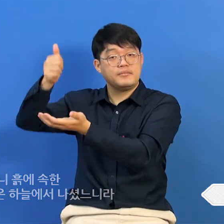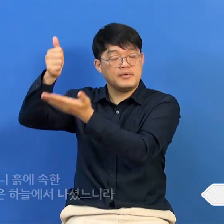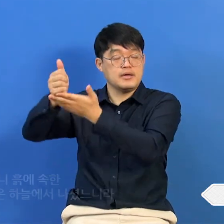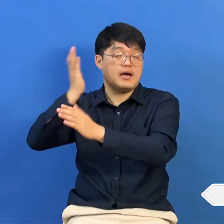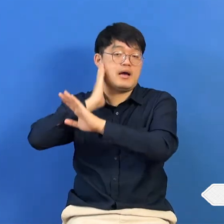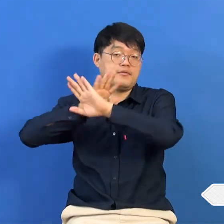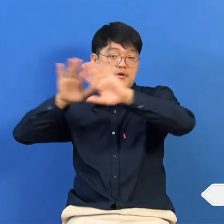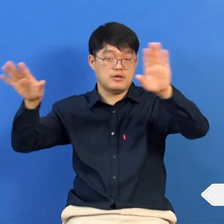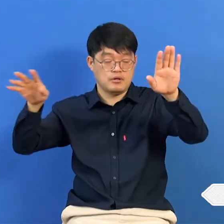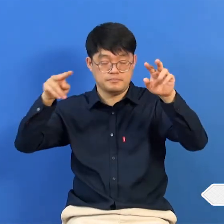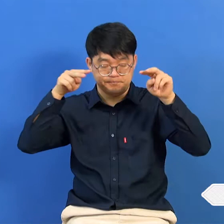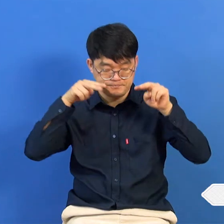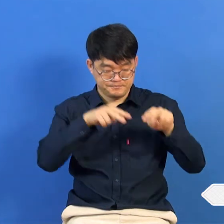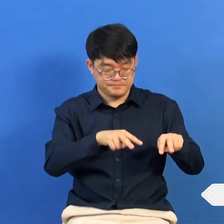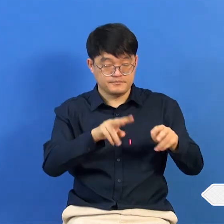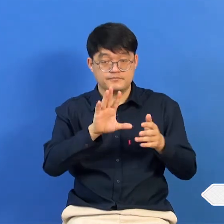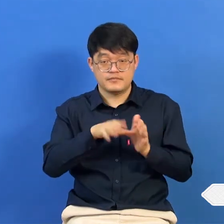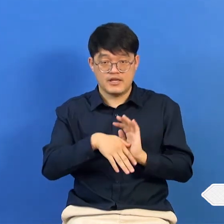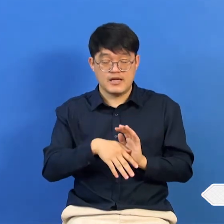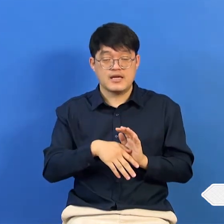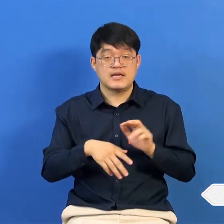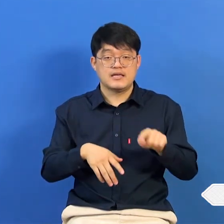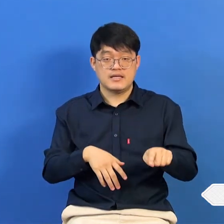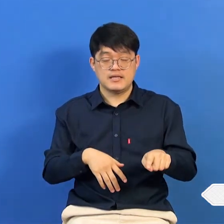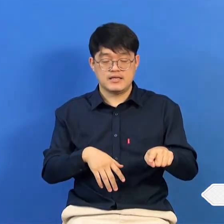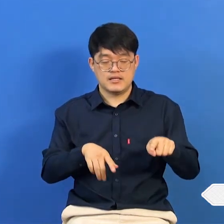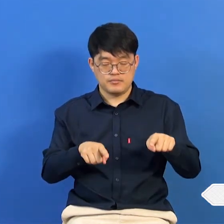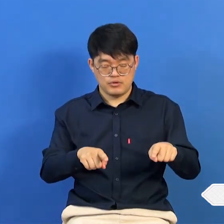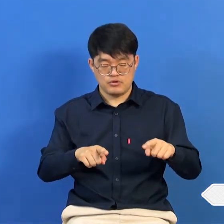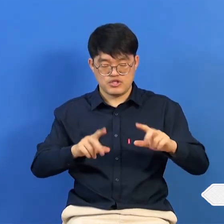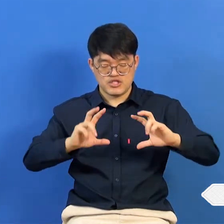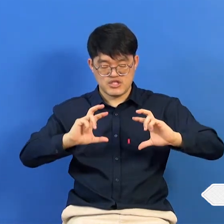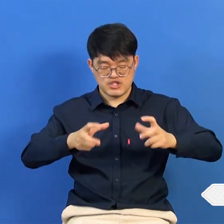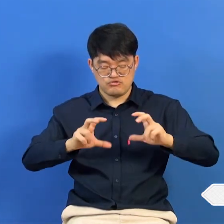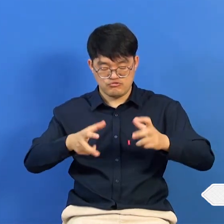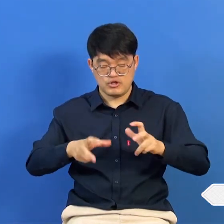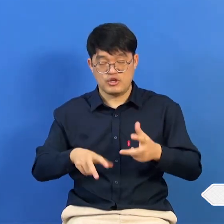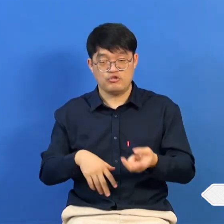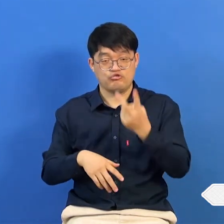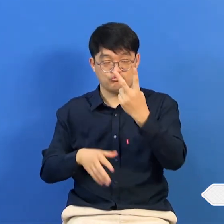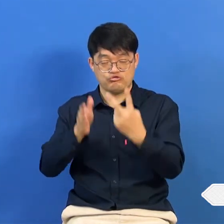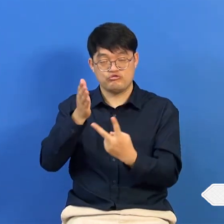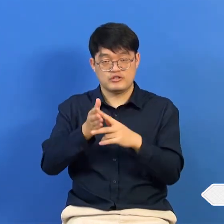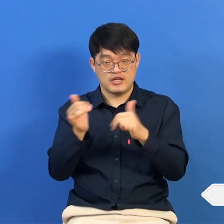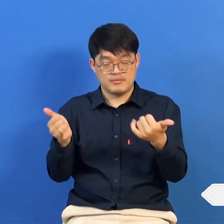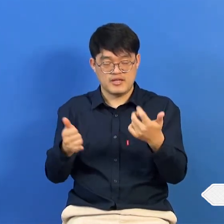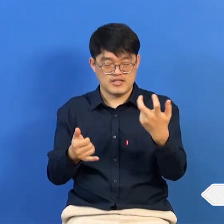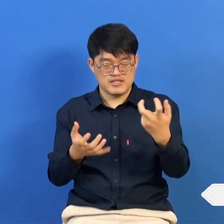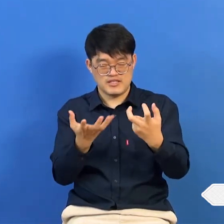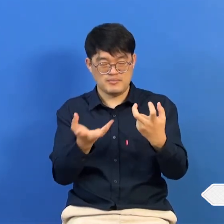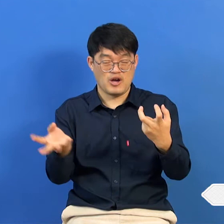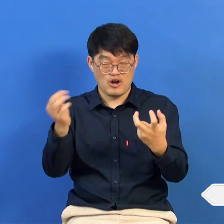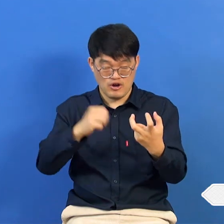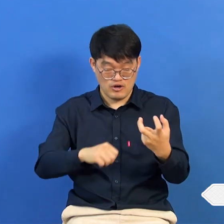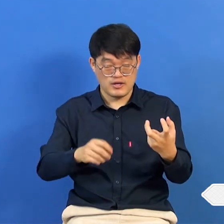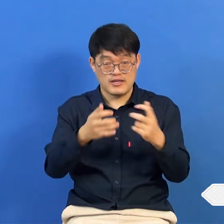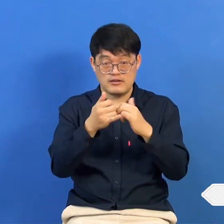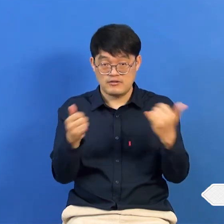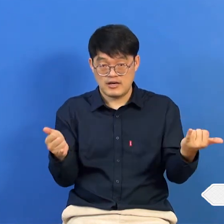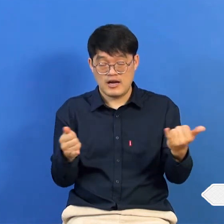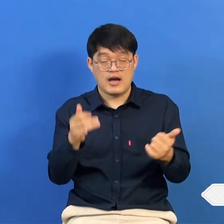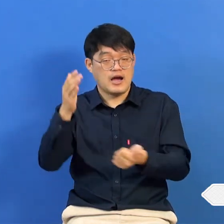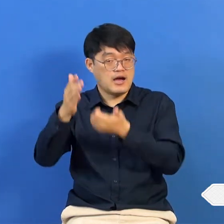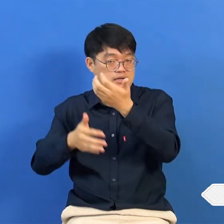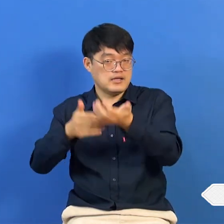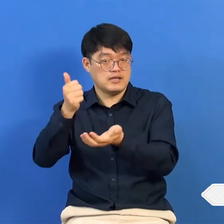하늘에서 보시기에는 이 지구상에 두 사람밖에 없습니다. 지구상에 70억 인구가 바글바글하고 살고 있지만